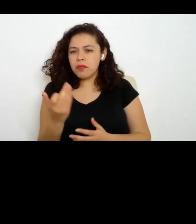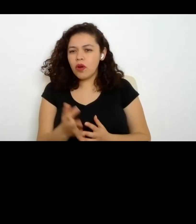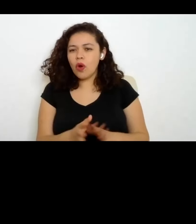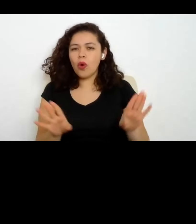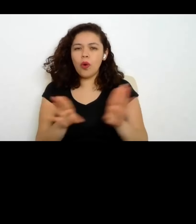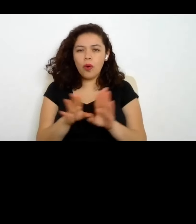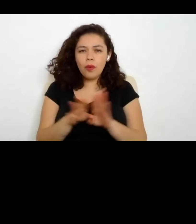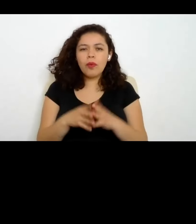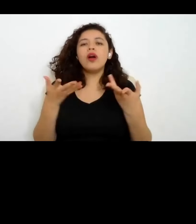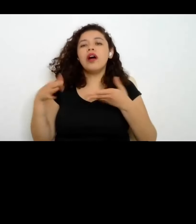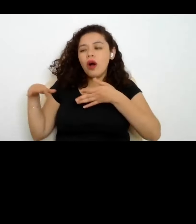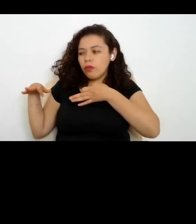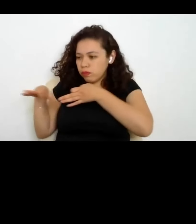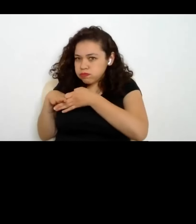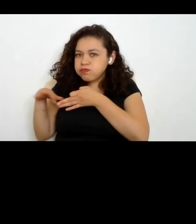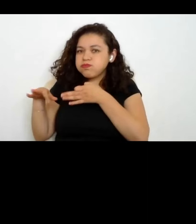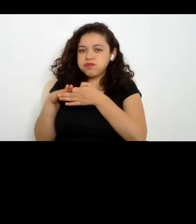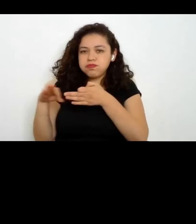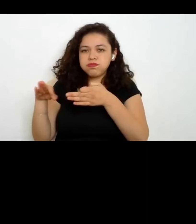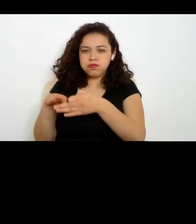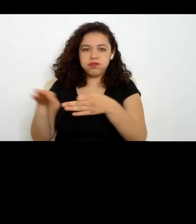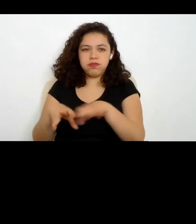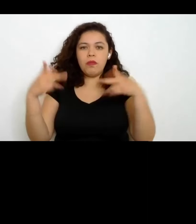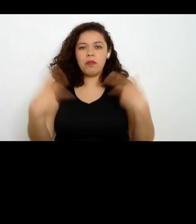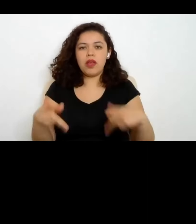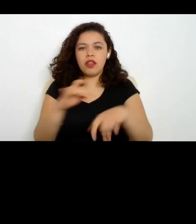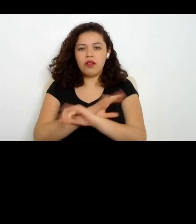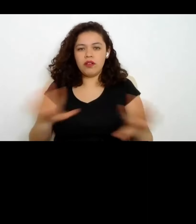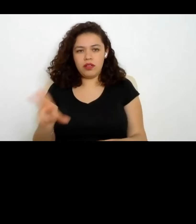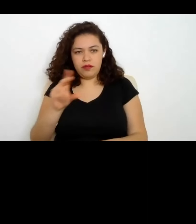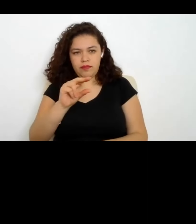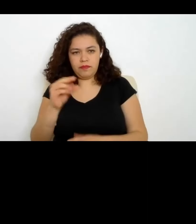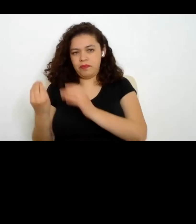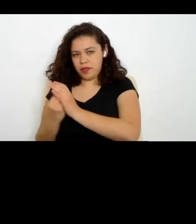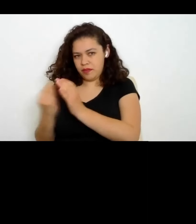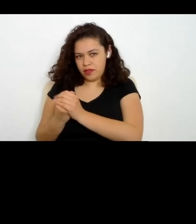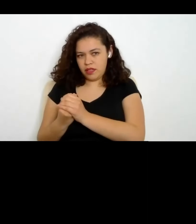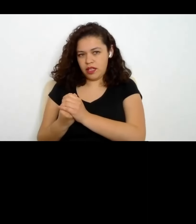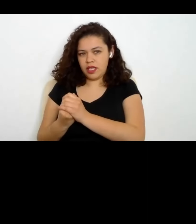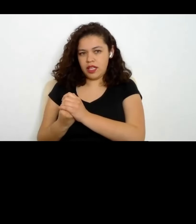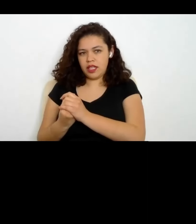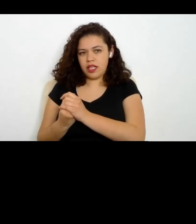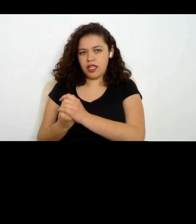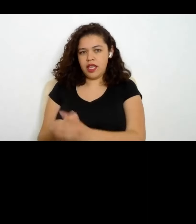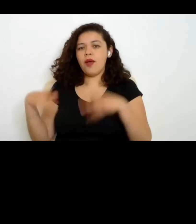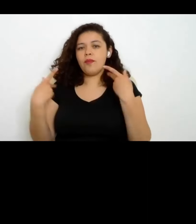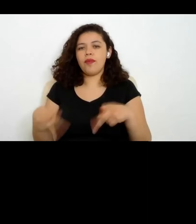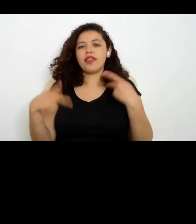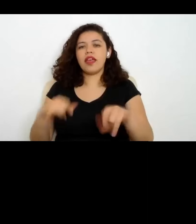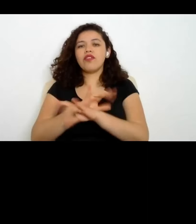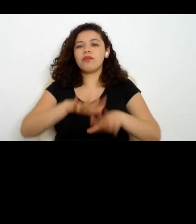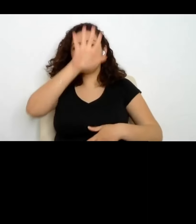era muy frecuente, ¿no? Escuchar esto de la venta de datos personales. Digo, sí, la venta de bases de datos